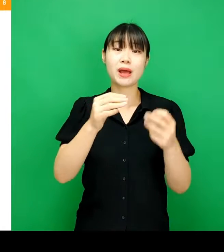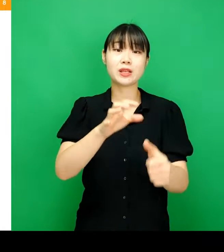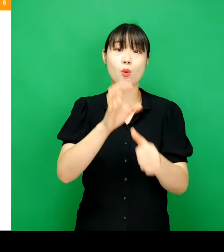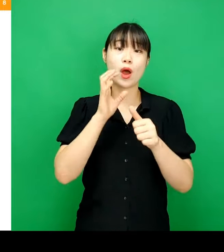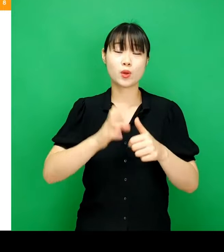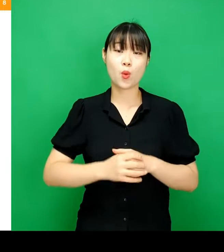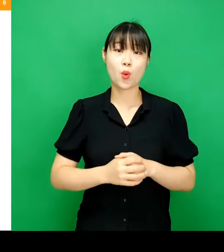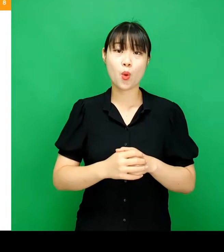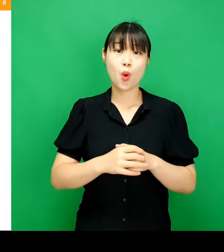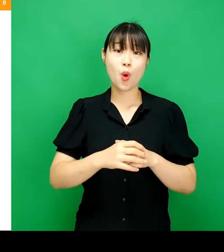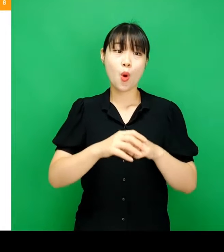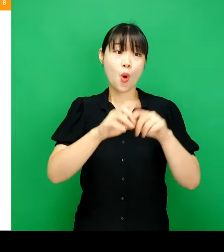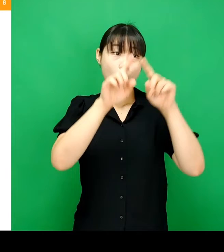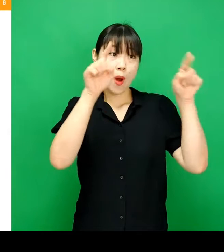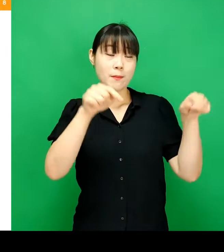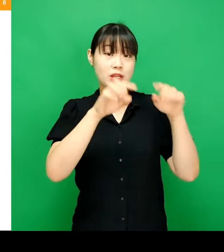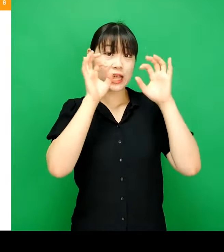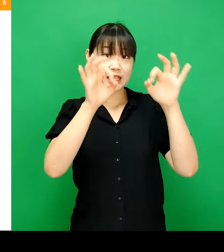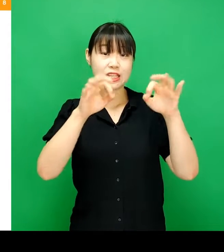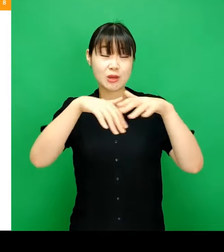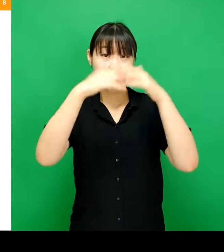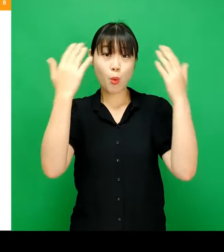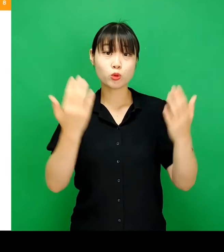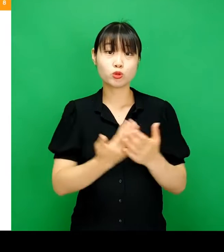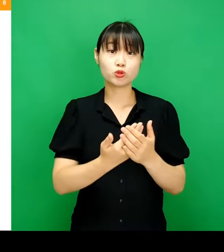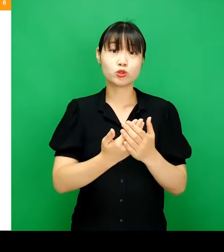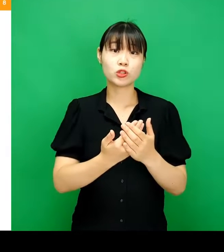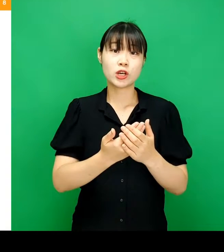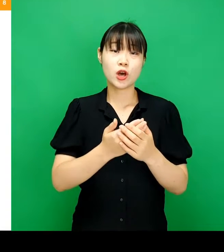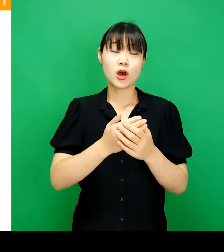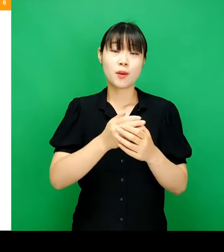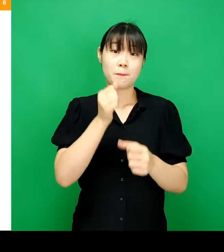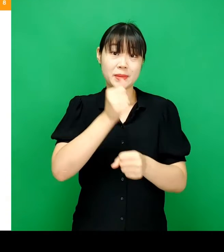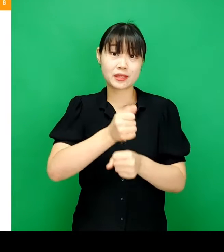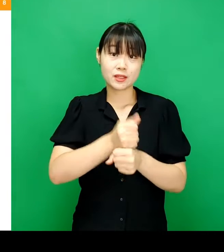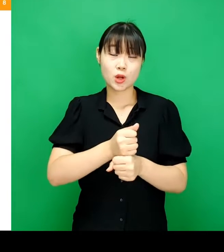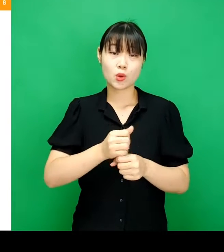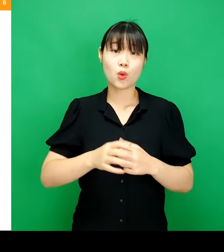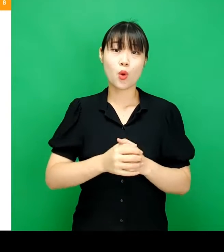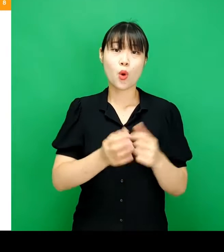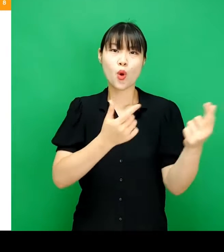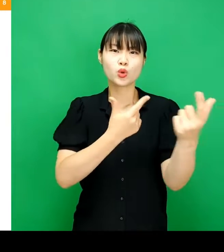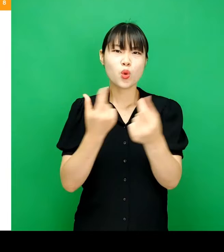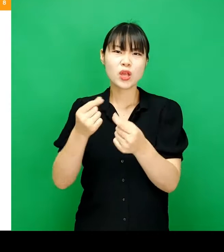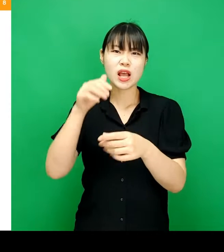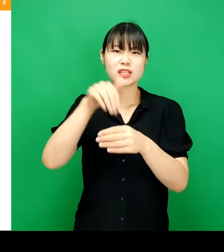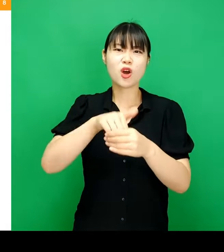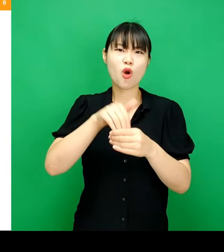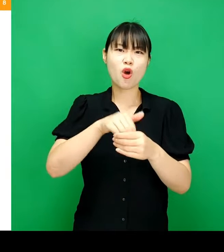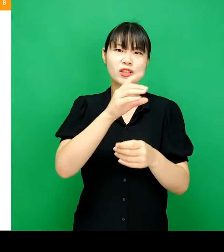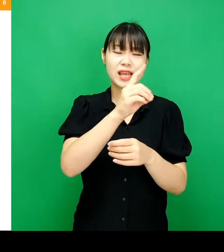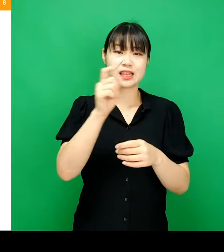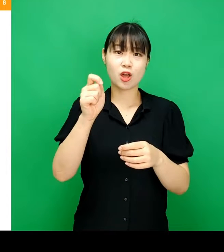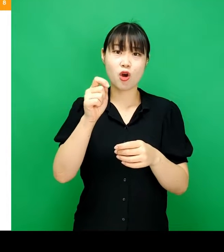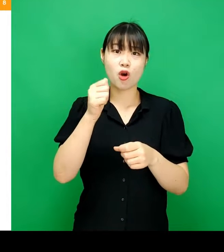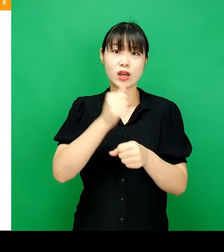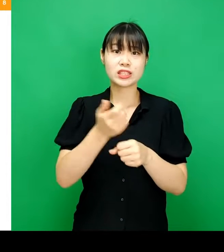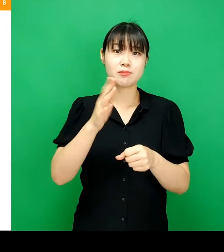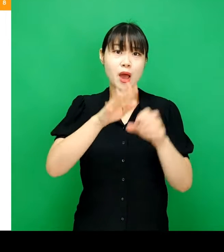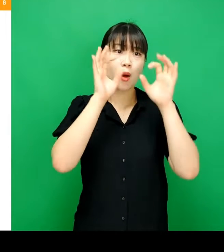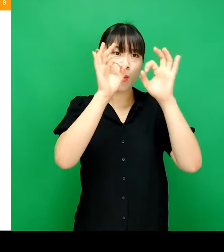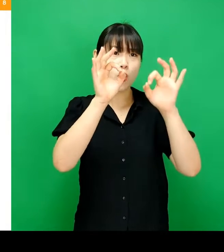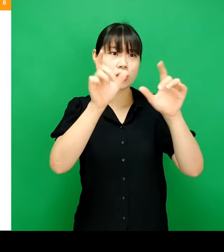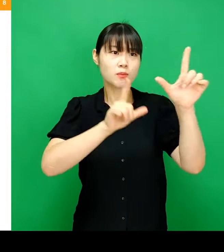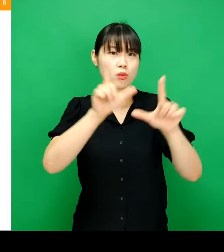한국에서도 역시 지도가 많이 활용됩니다. 화면에 있는 시각화 모두 지도 기반으로 만들어졌고 동일한 선거